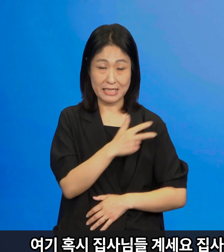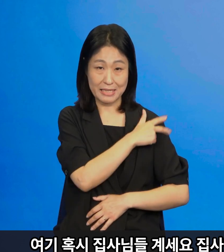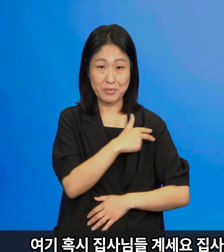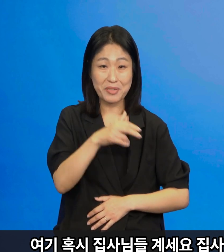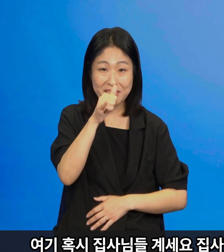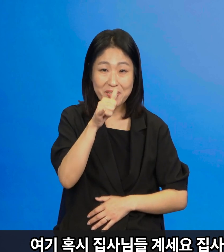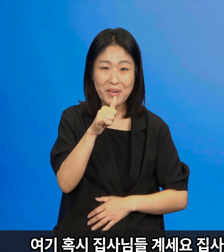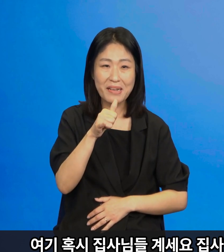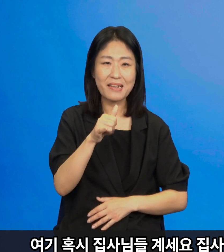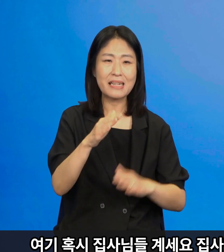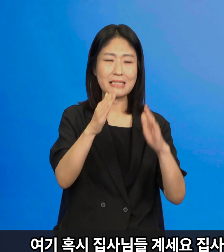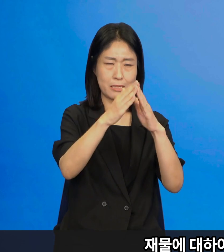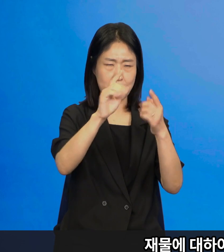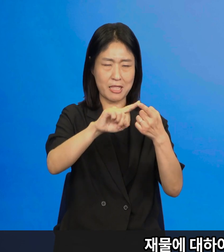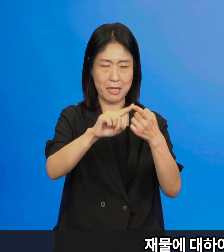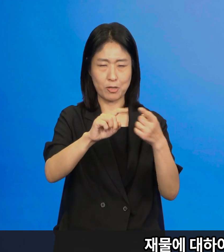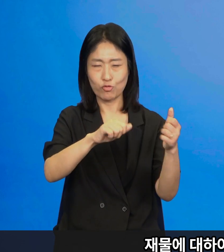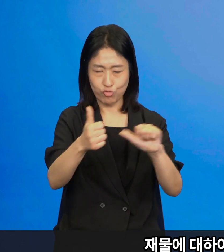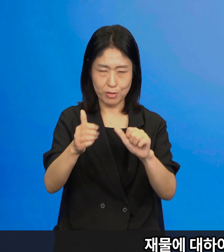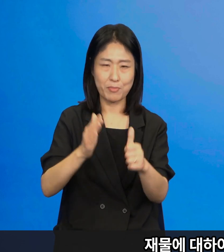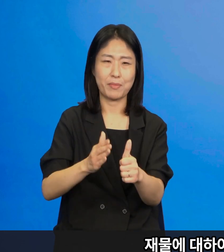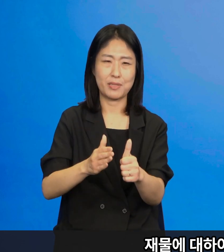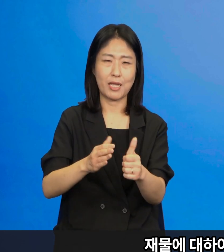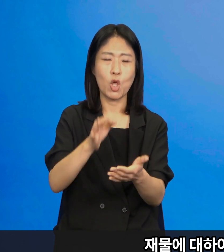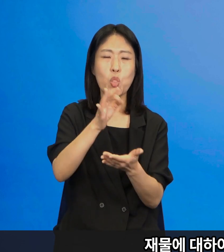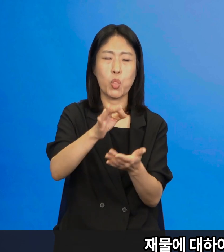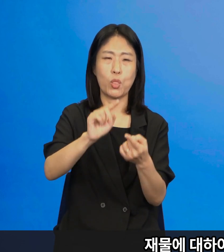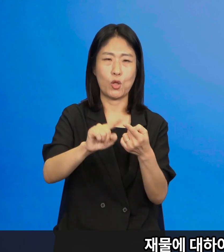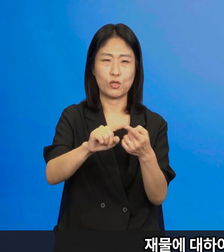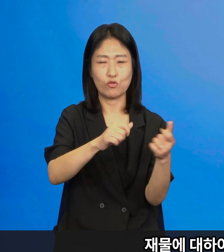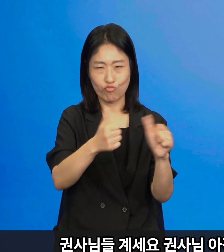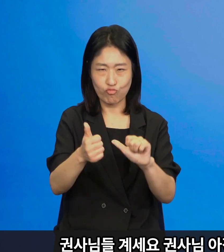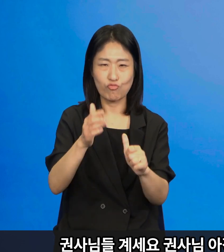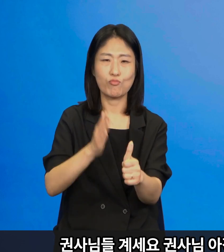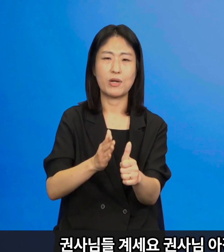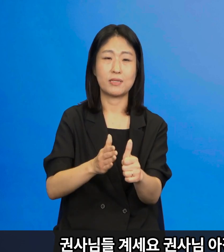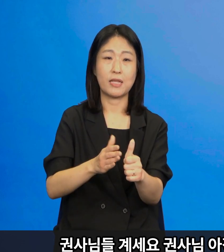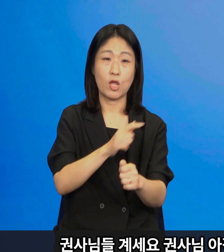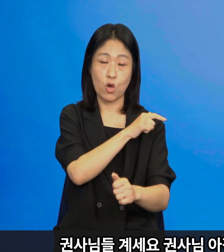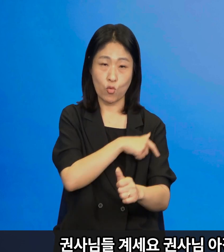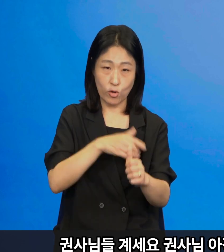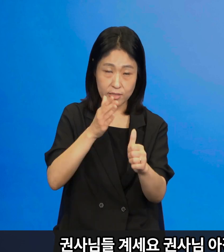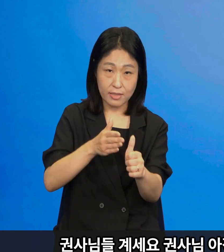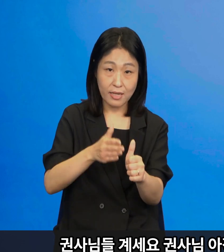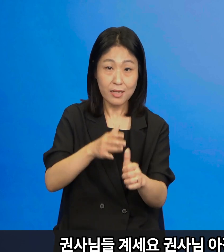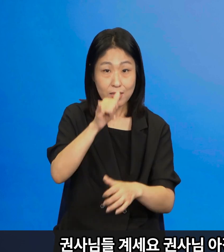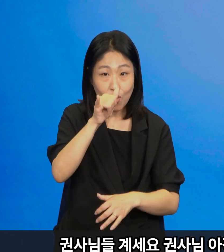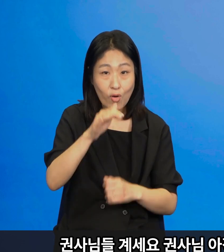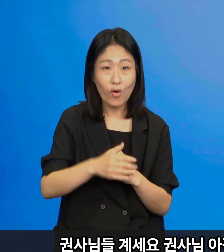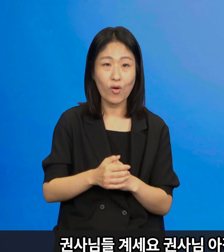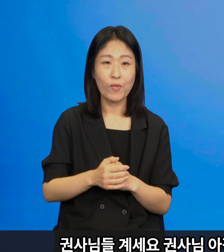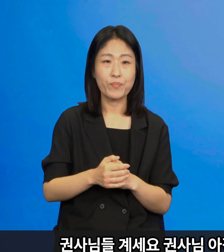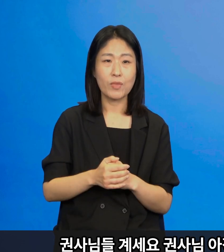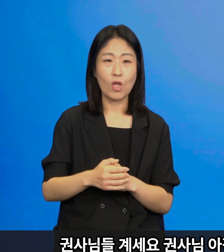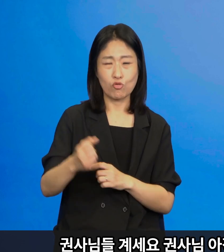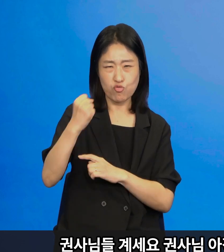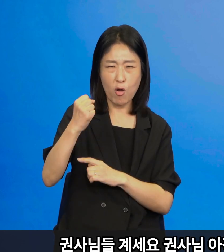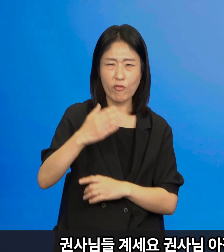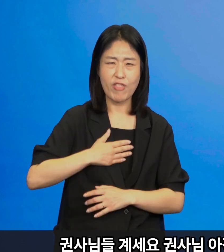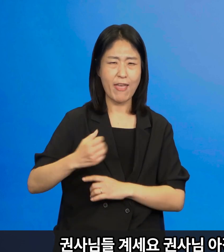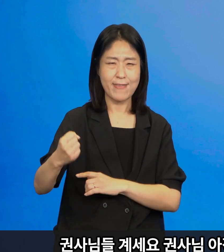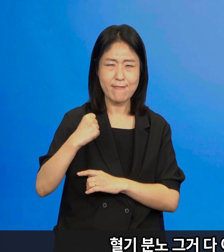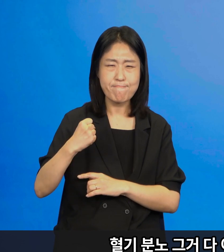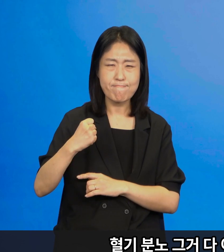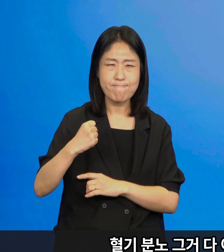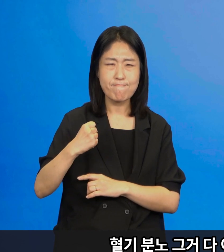대하여 죽으셔야 됩니다. 재물에 대하여 죽으셔야 됩니다. 권사님들 계세요? 권사님들 아직도 주먹 막 이러시면 안